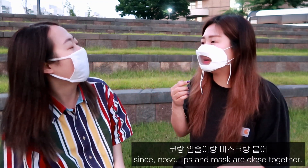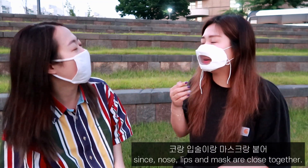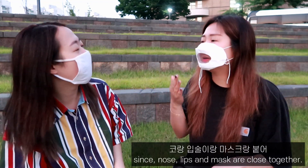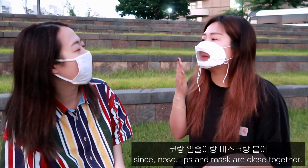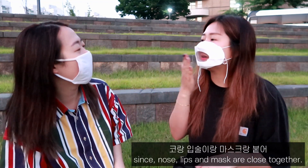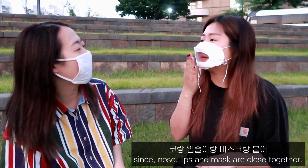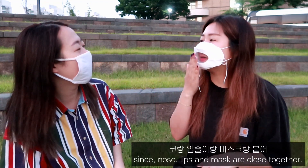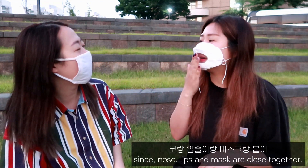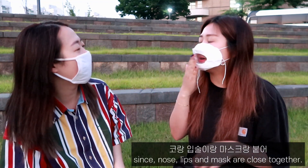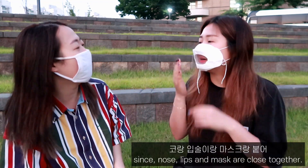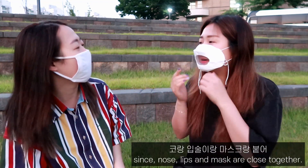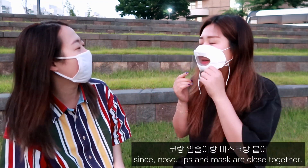코랑 이거랑